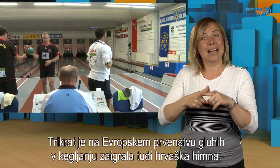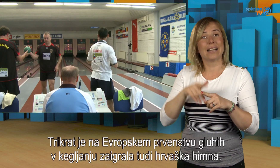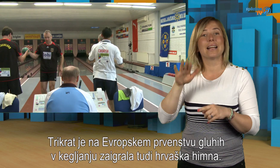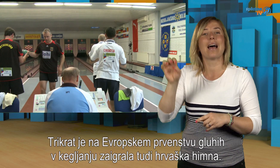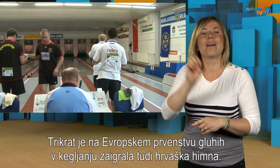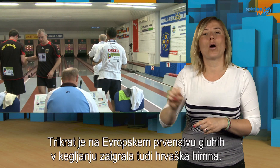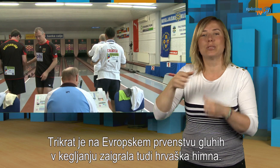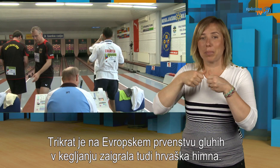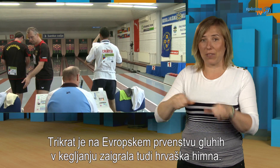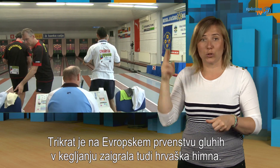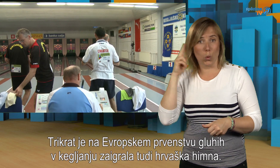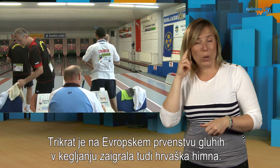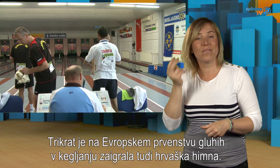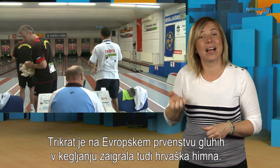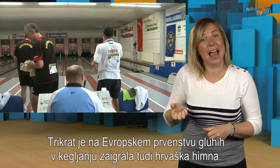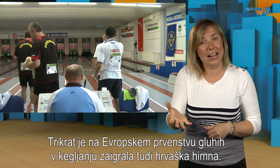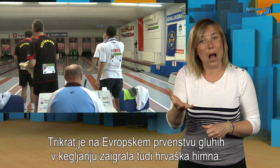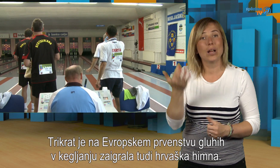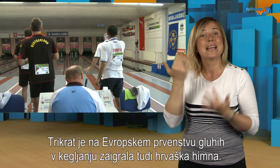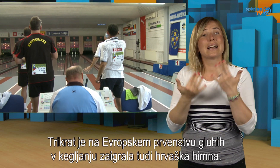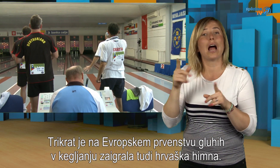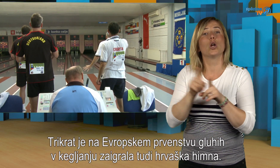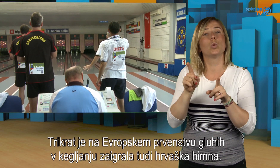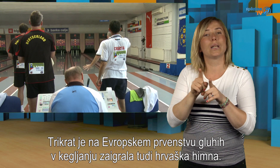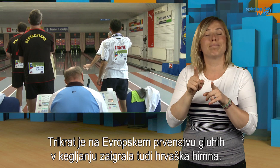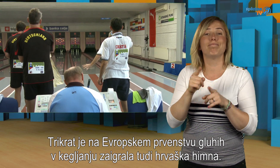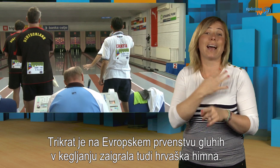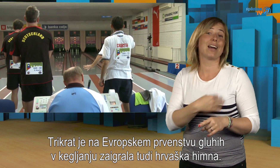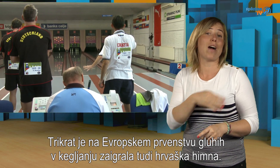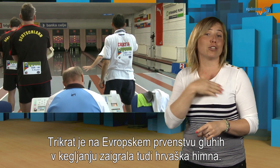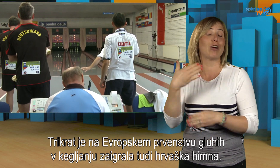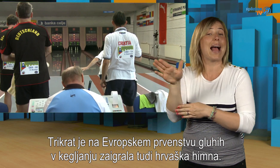Trikrat je na Evropskem prvenstvu gluhih v kegljanju zaigrala tudi hrvaška himna.